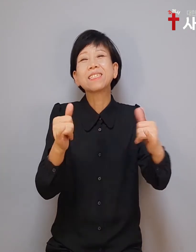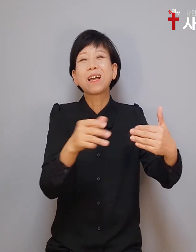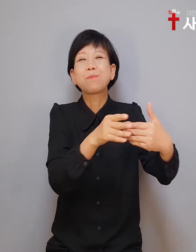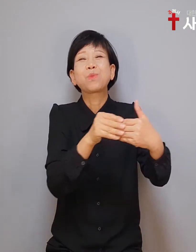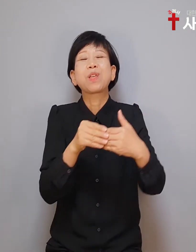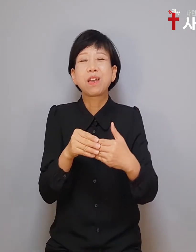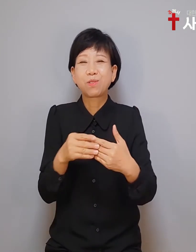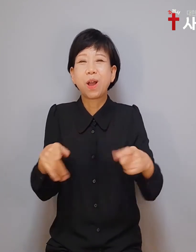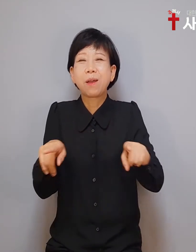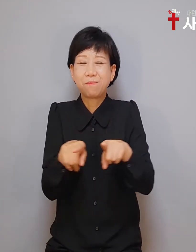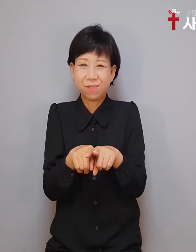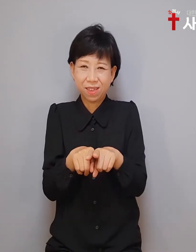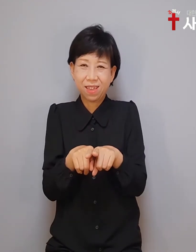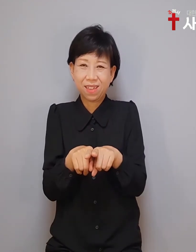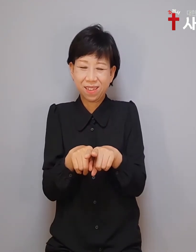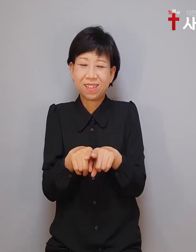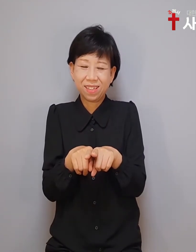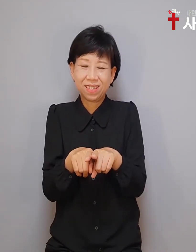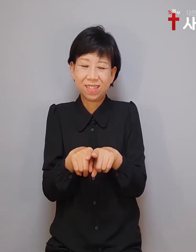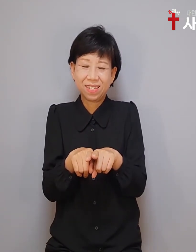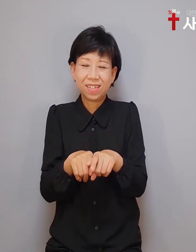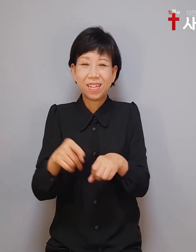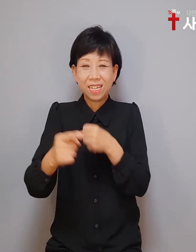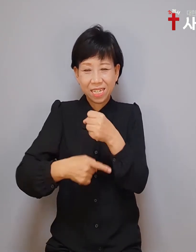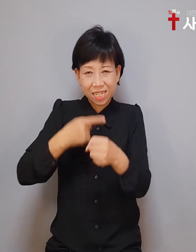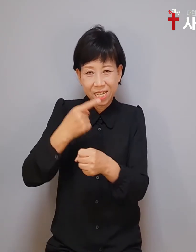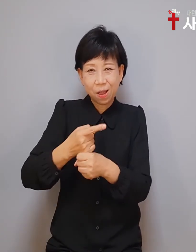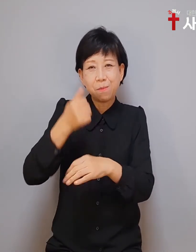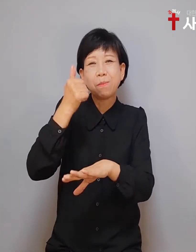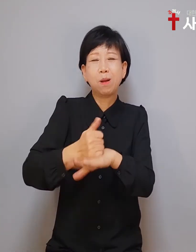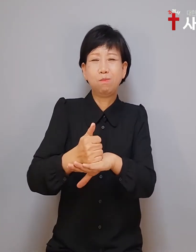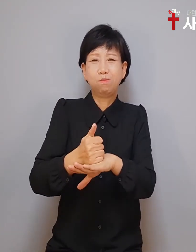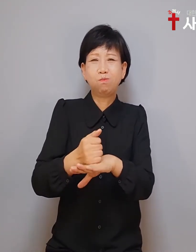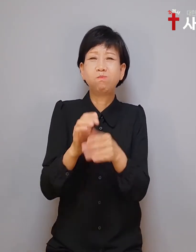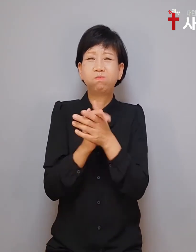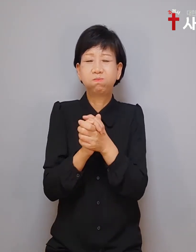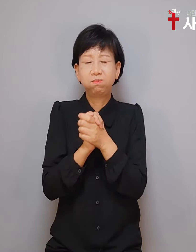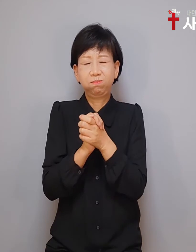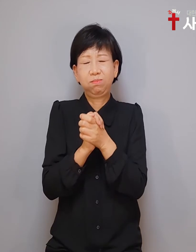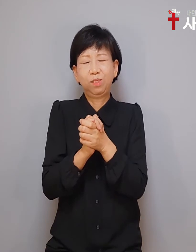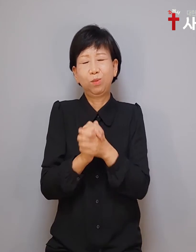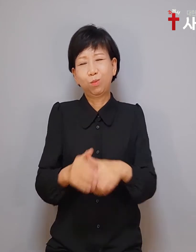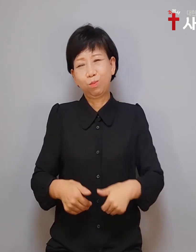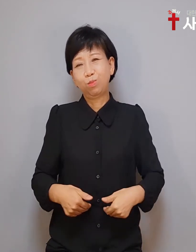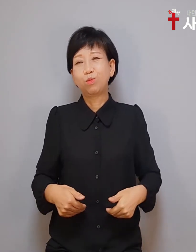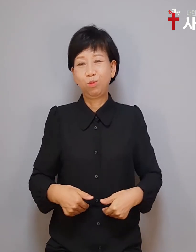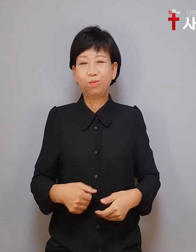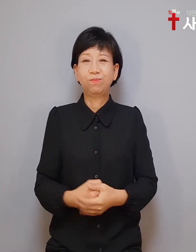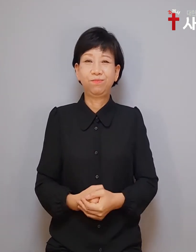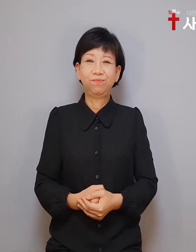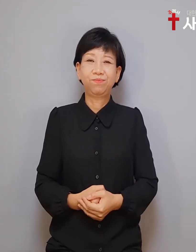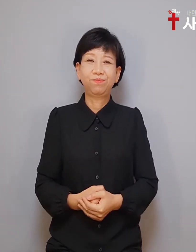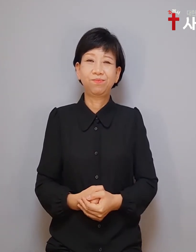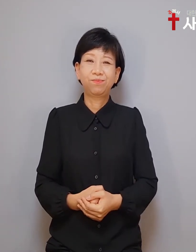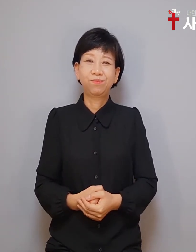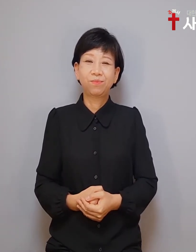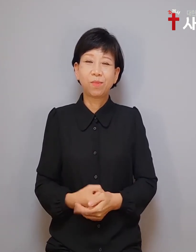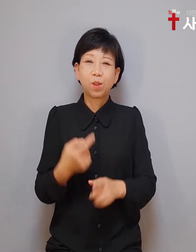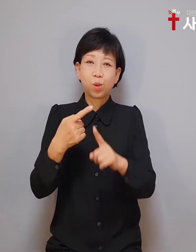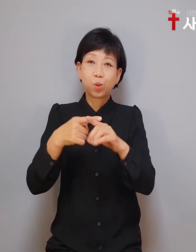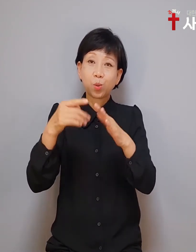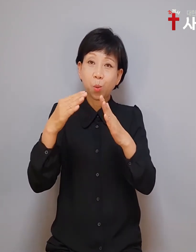기도가 더 필요하잖아요. 그래서 그렇게 같이 좀 애써 주시면 또 좋을 것 같습니다. 교회 달력이